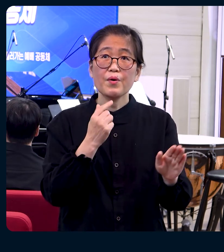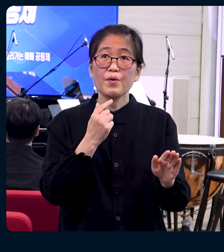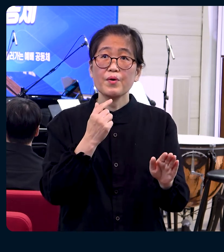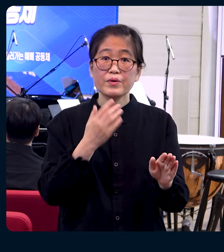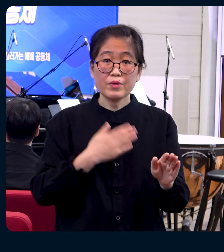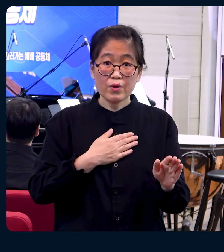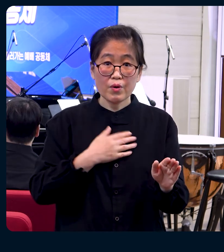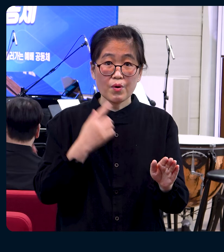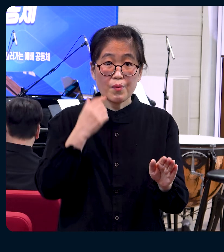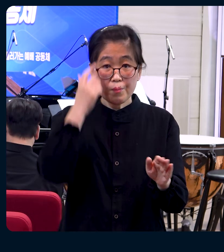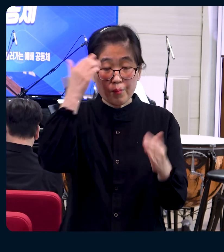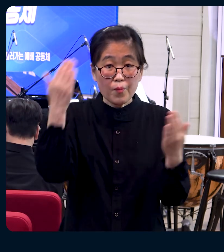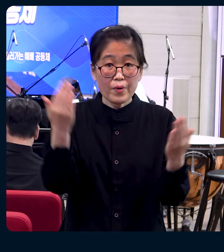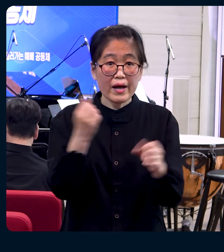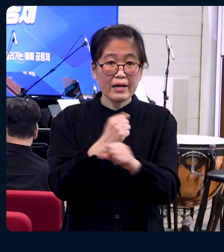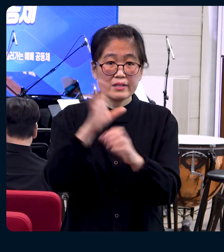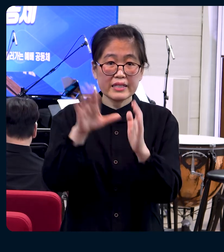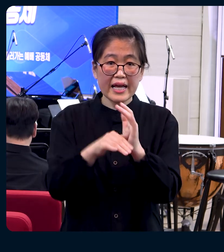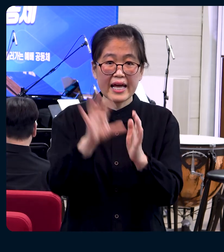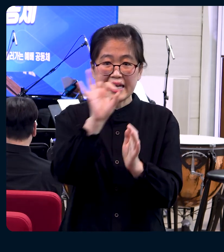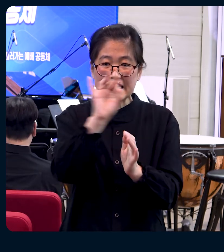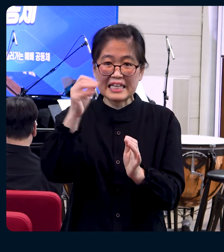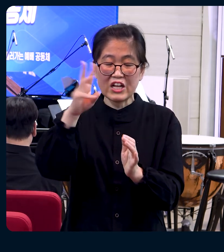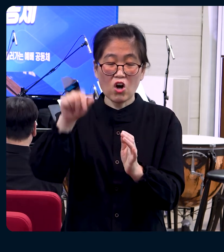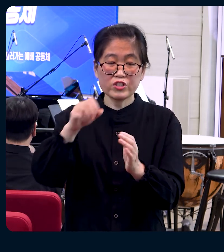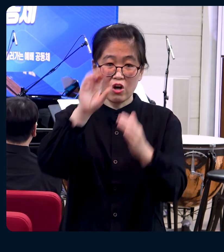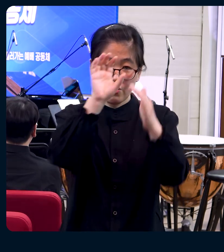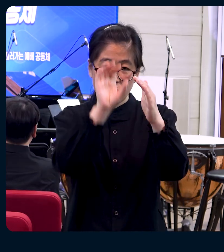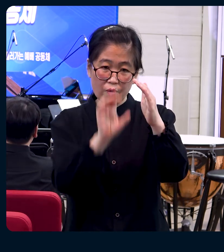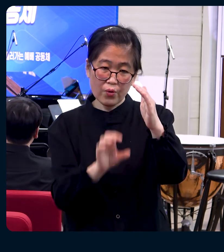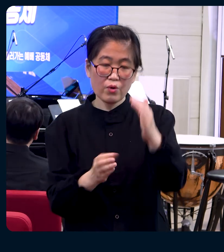저는 목회를 하면서 지금까지 이력서를 내본 적이 한 번도 없어요.